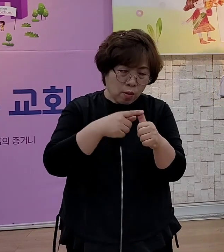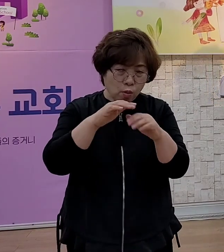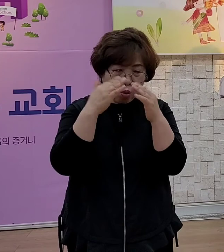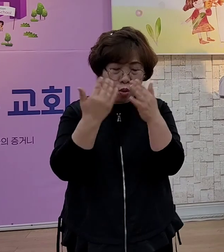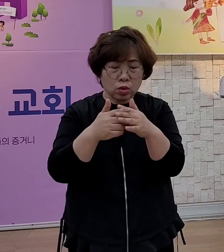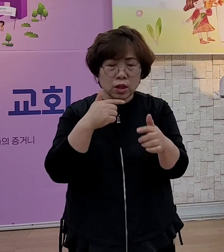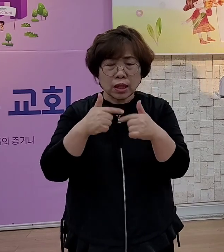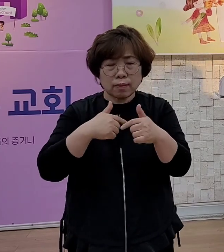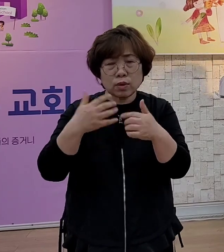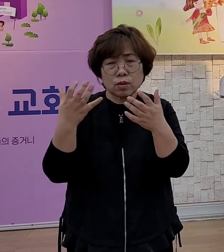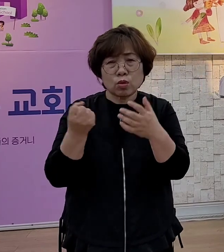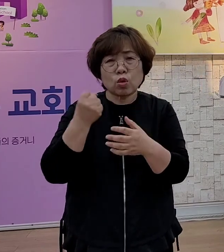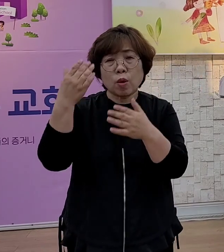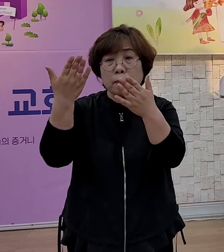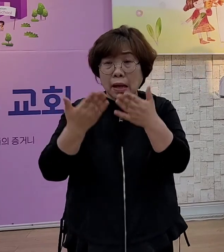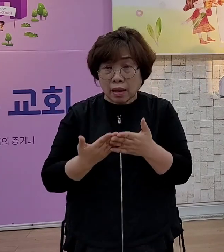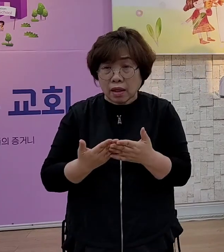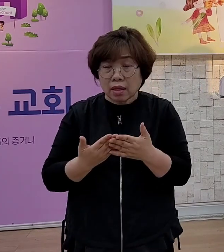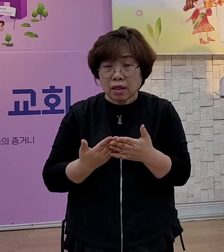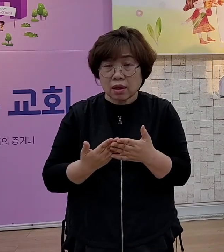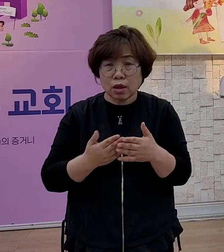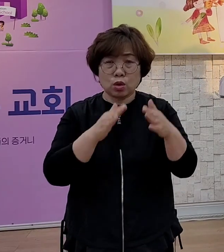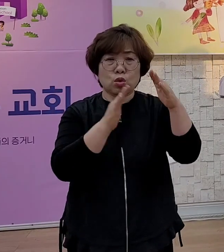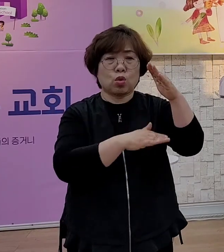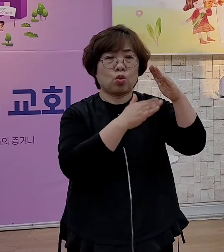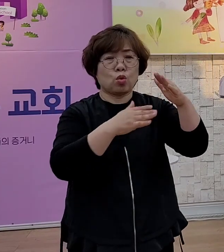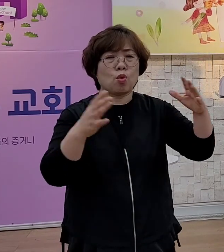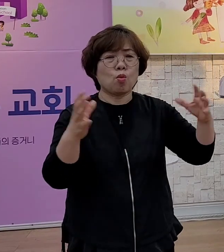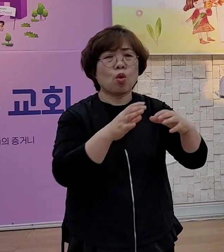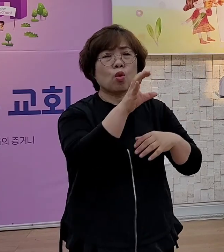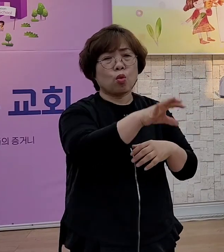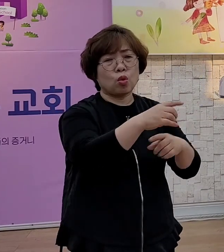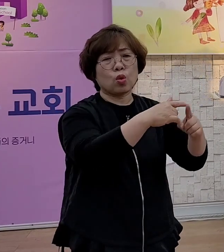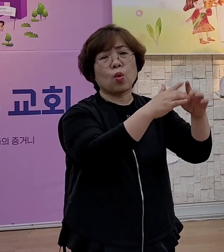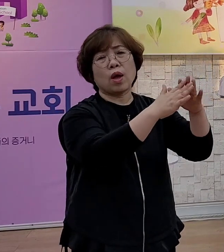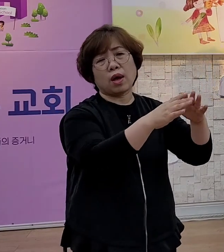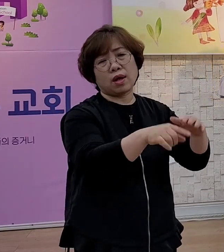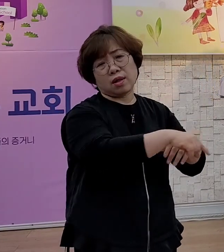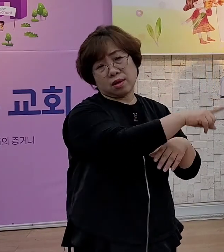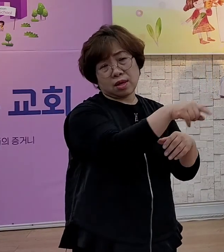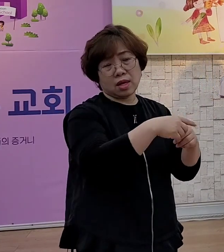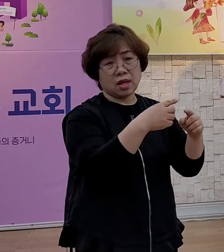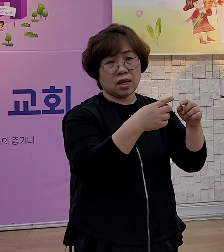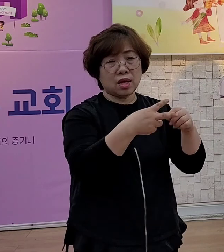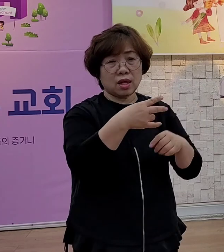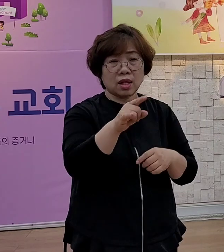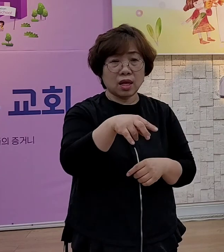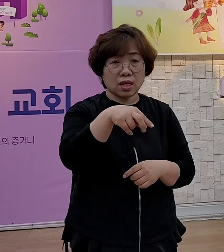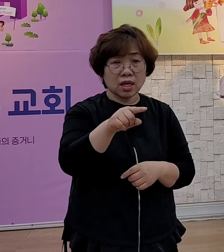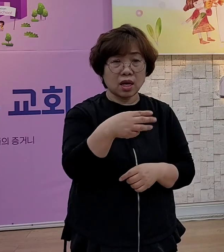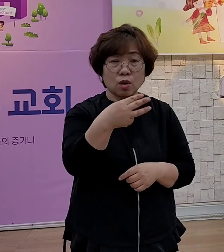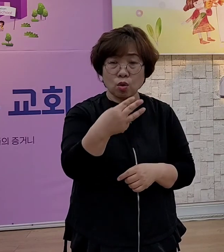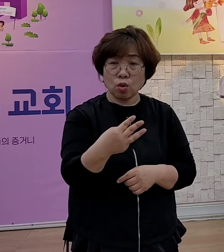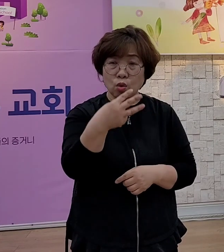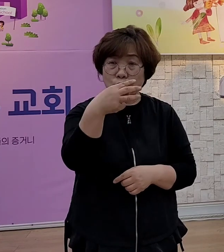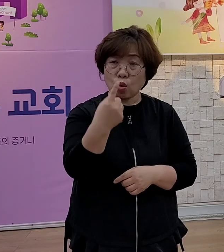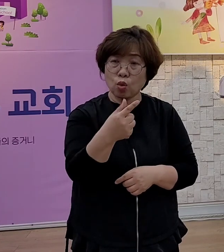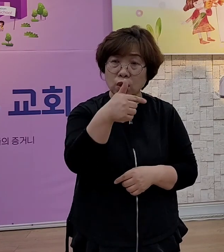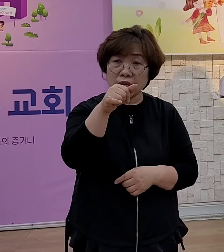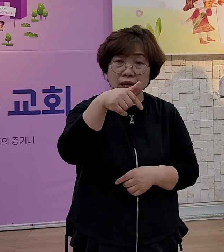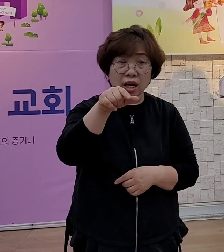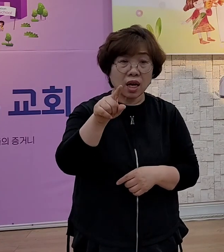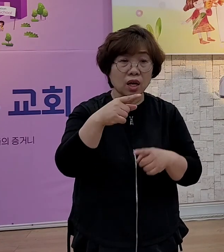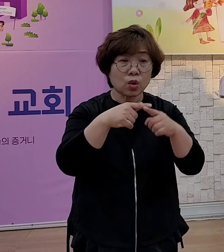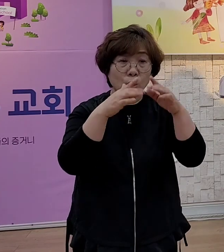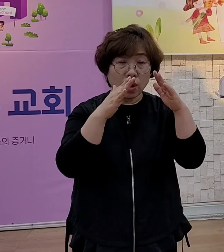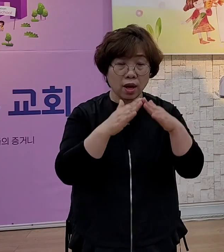원리. 여기까지 가는 것이 우리가 하나님의 말씀을 온전히 받는 겸손함으로 받는 원리다라는 것을 이